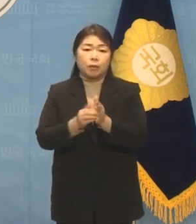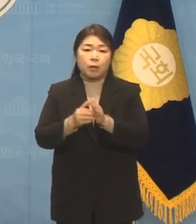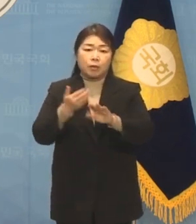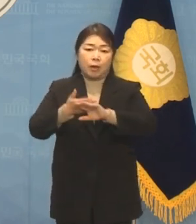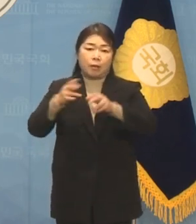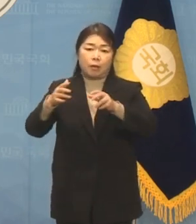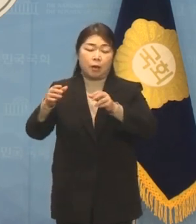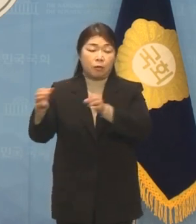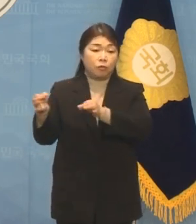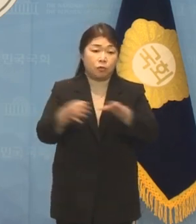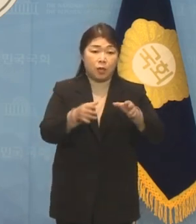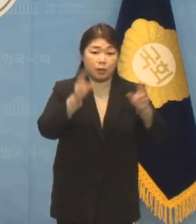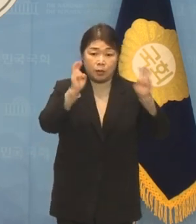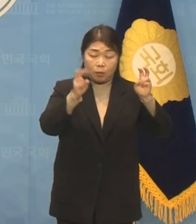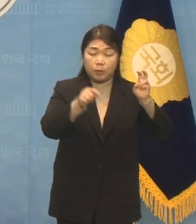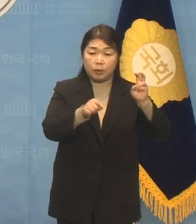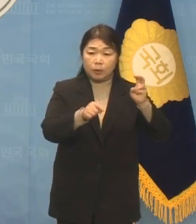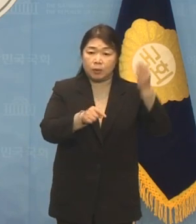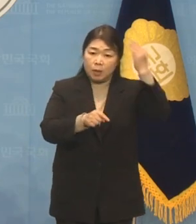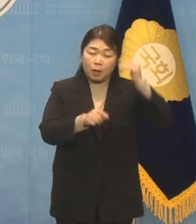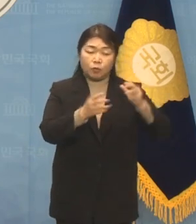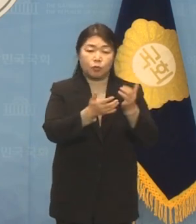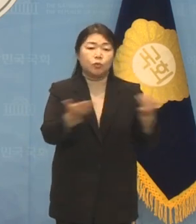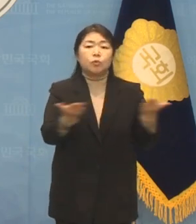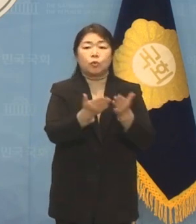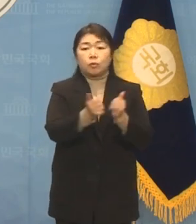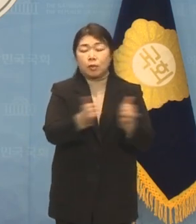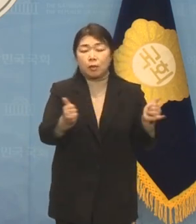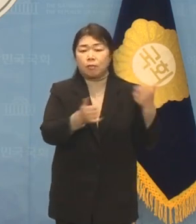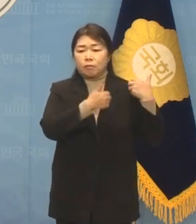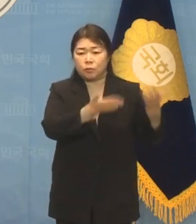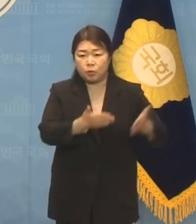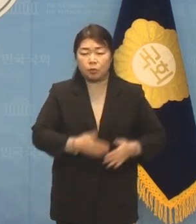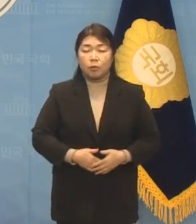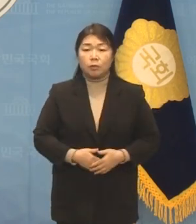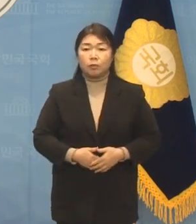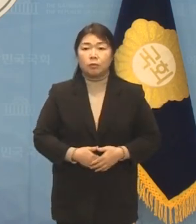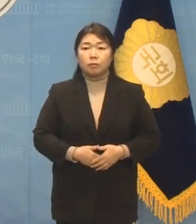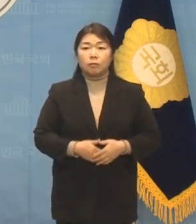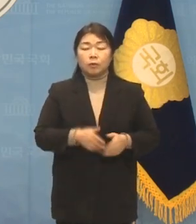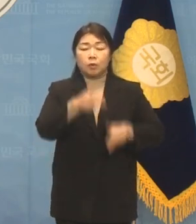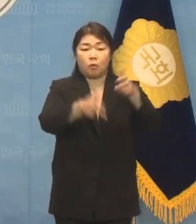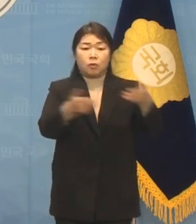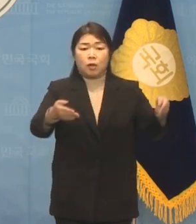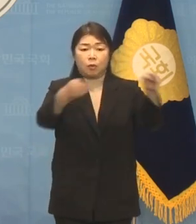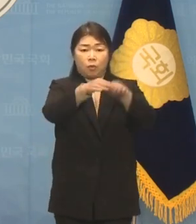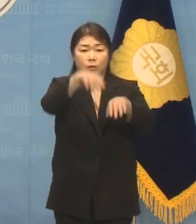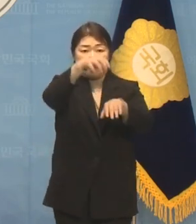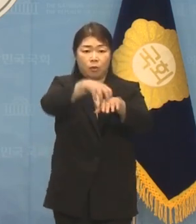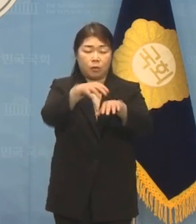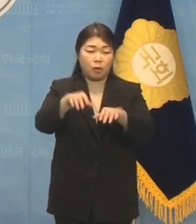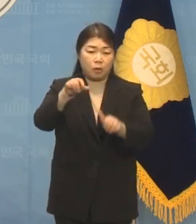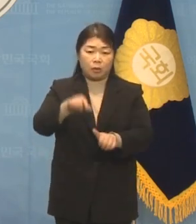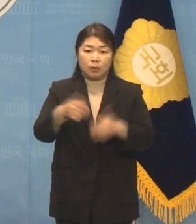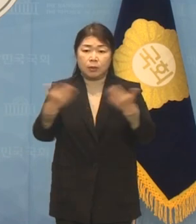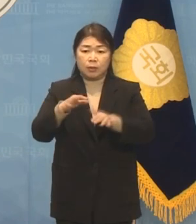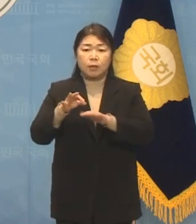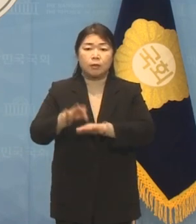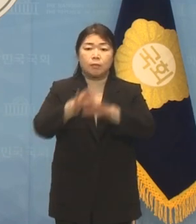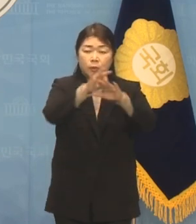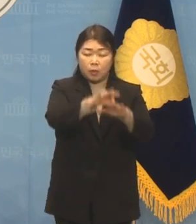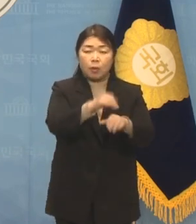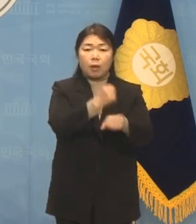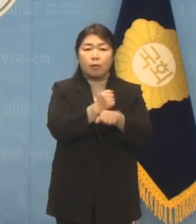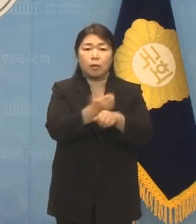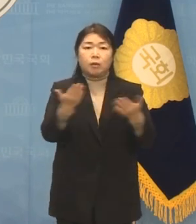우리나라 노동자들의 생존은 나 몰라라 하고 옥상에서 고용 승계를 요구하는 시위를 하고 있는 노동자에게는